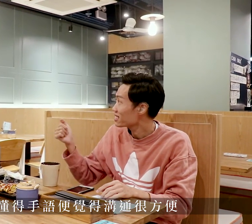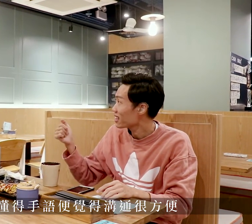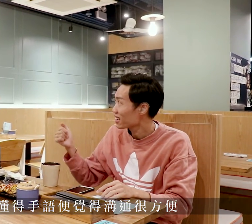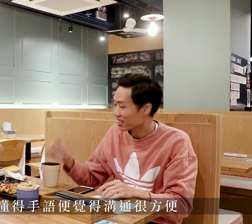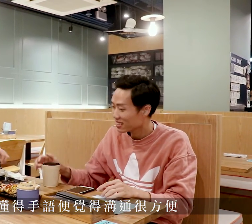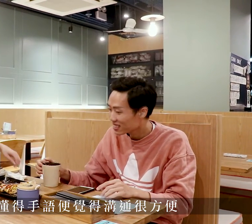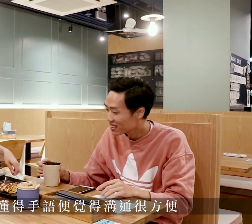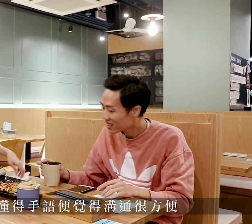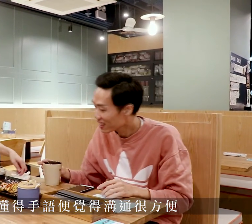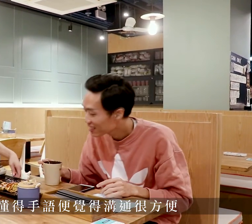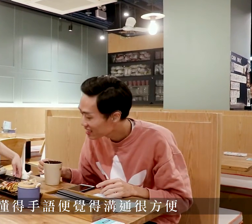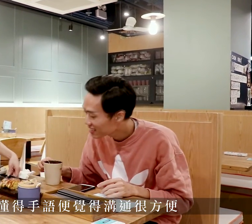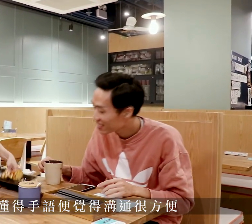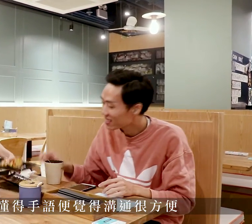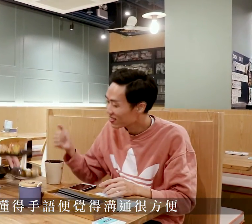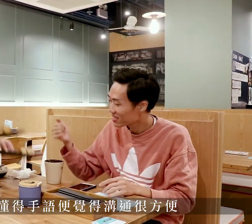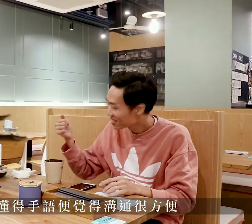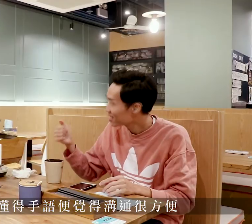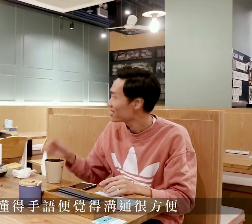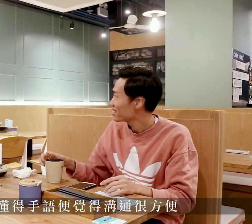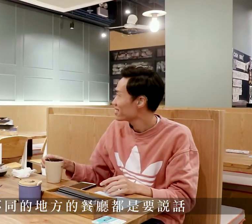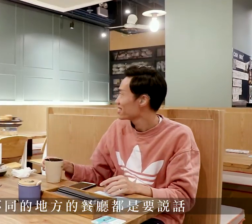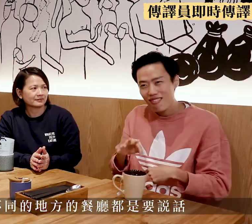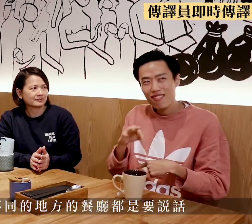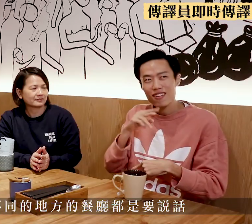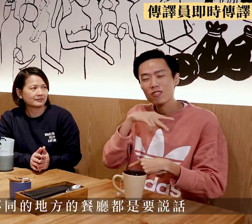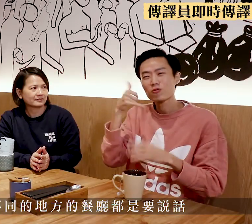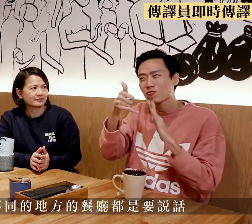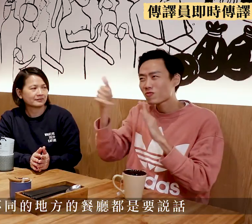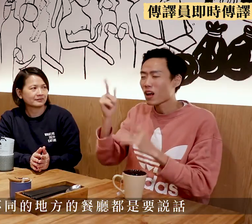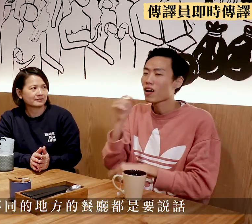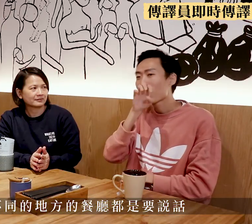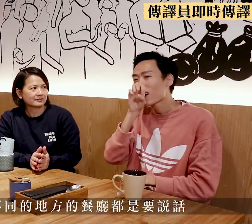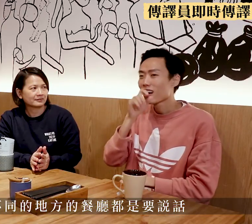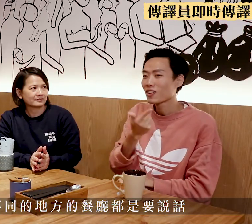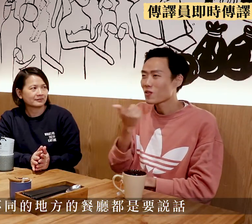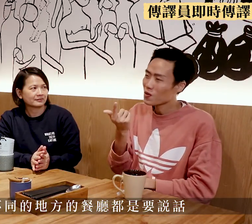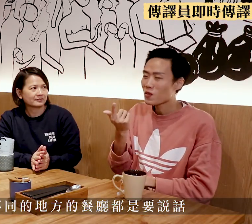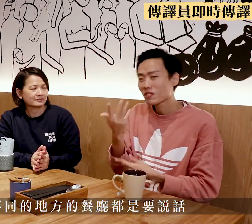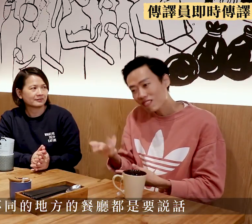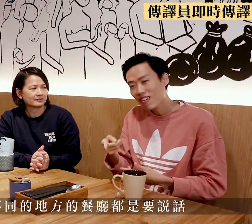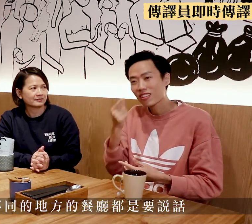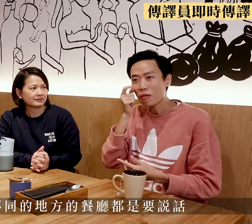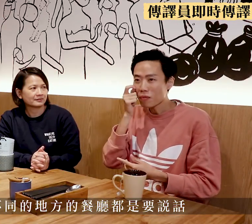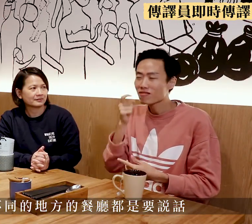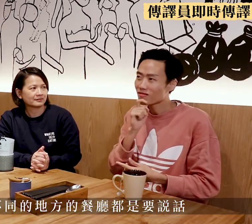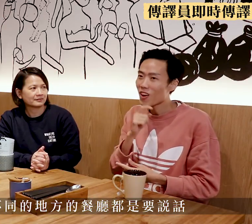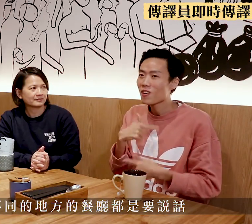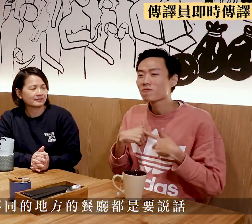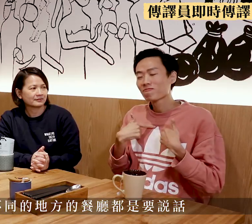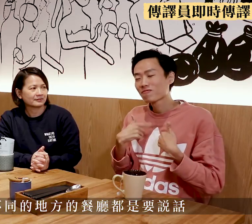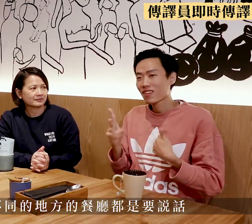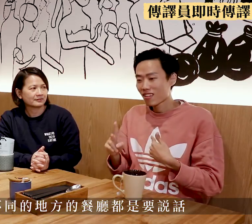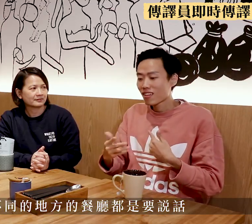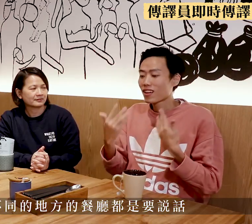識得手語咁樣，所以就覺得好似溝通好方便。咁記得好似之前可能去過唔同嘅地方、唔同嘅餐